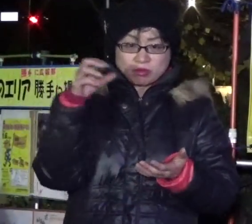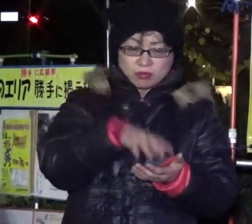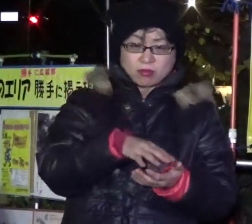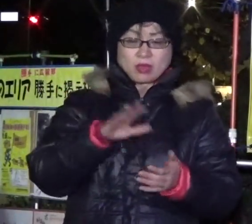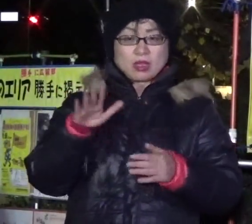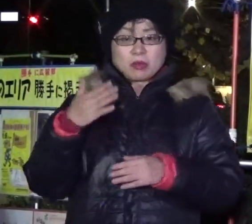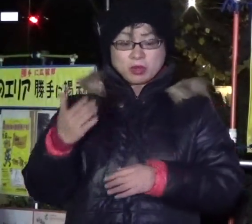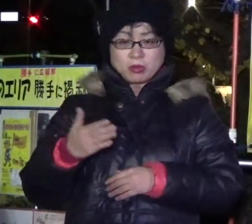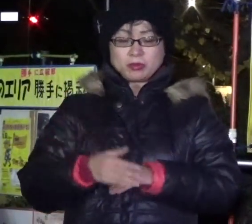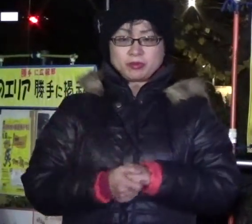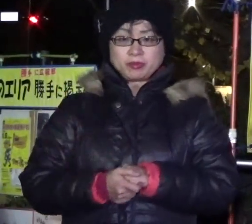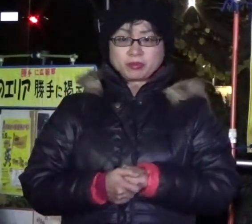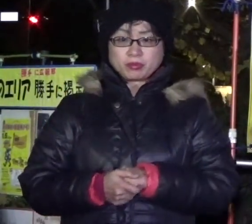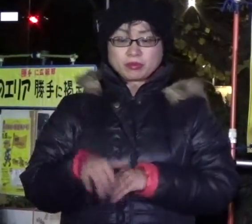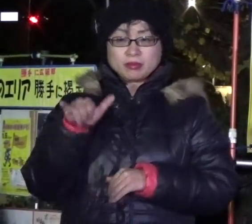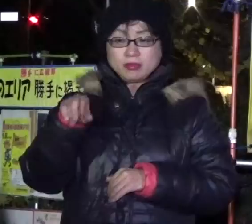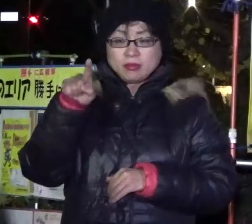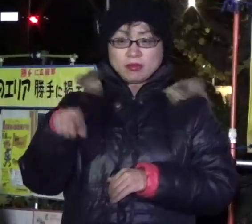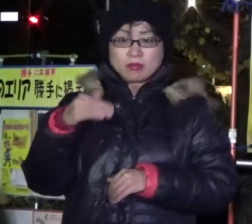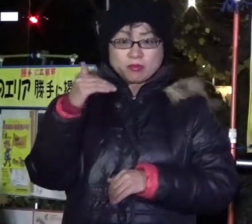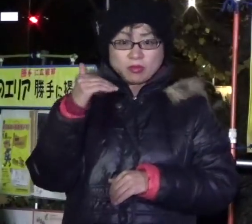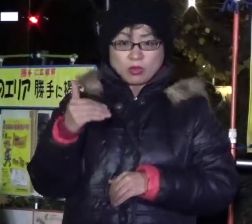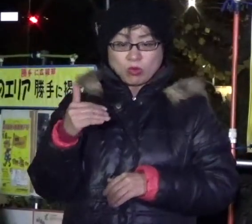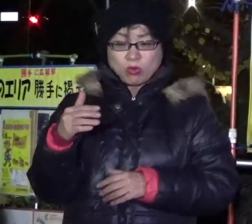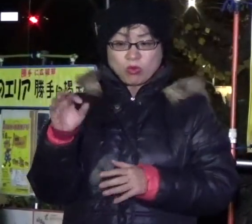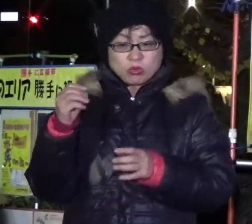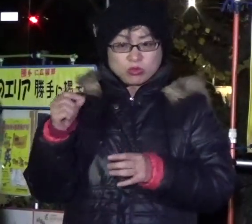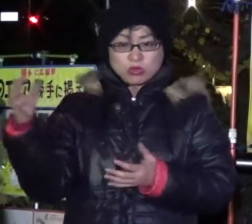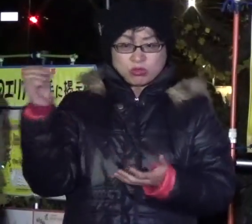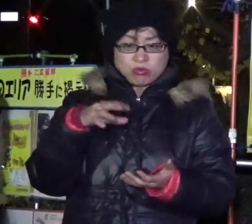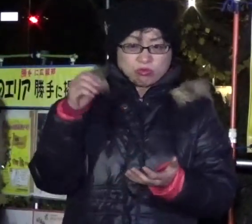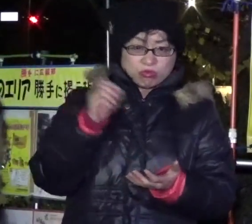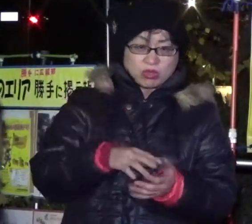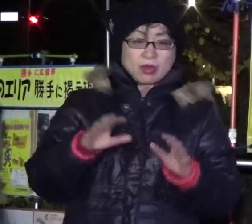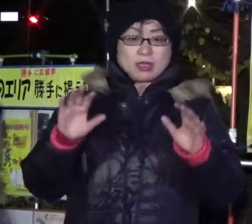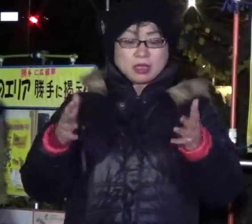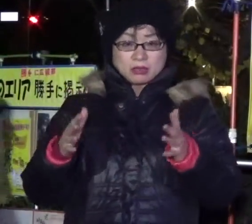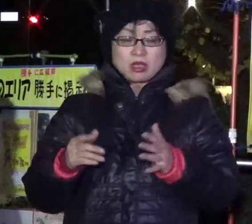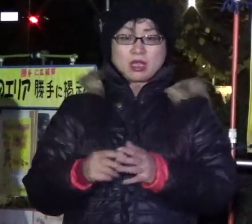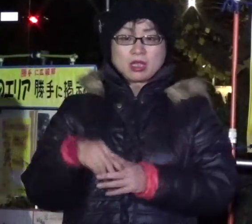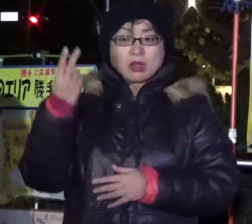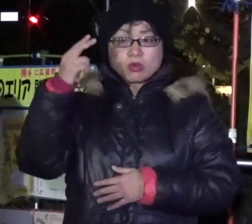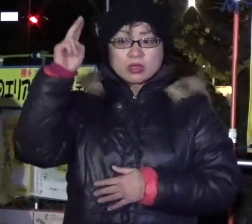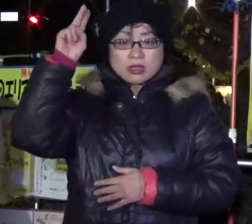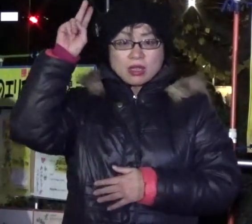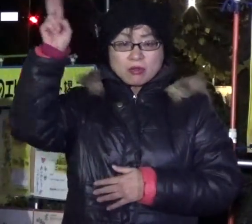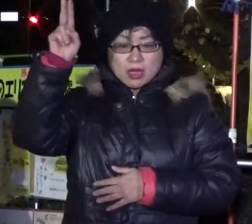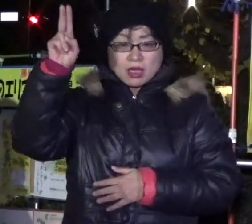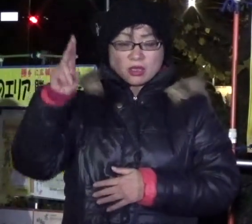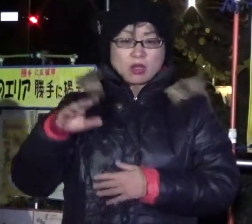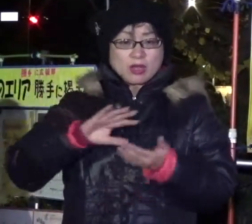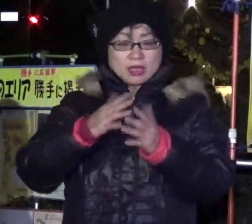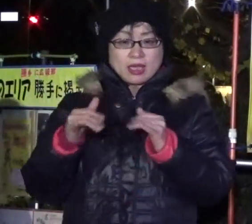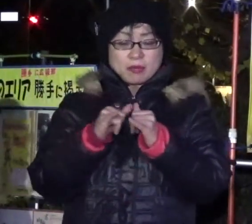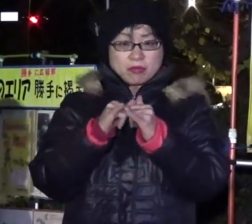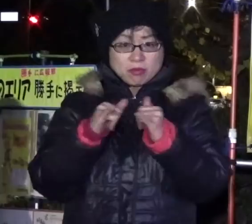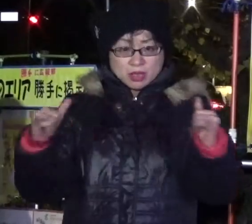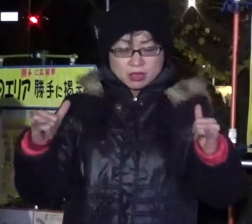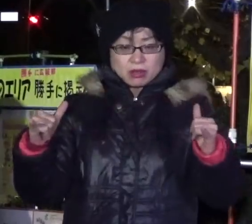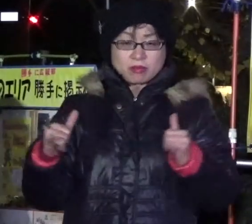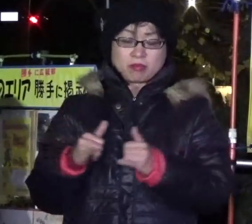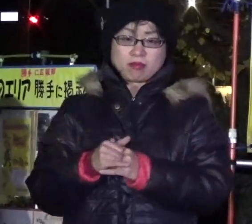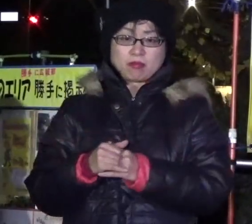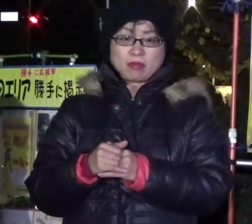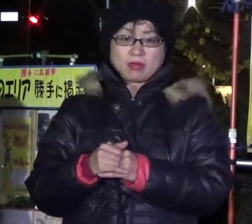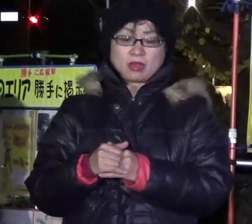当にこれは辺野古の海に土砂が入ったということではなくて、沖縄の県民に辺野古でずっと何十年も頑